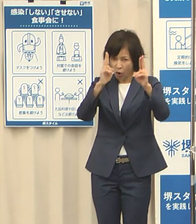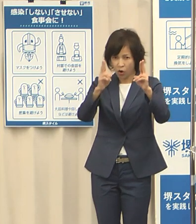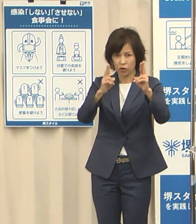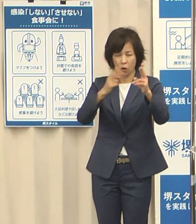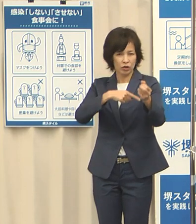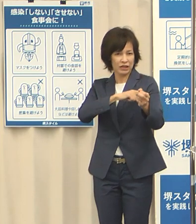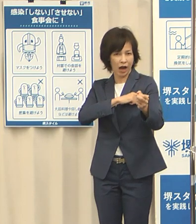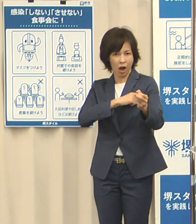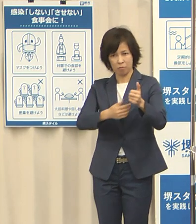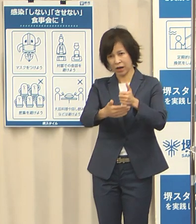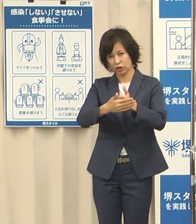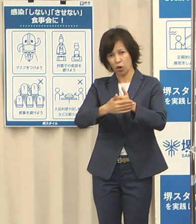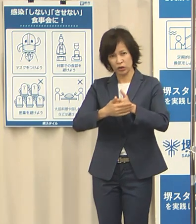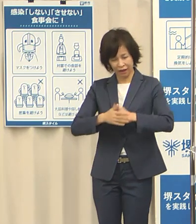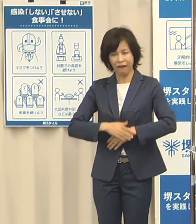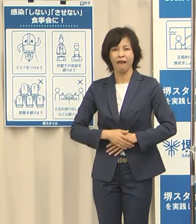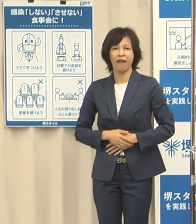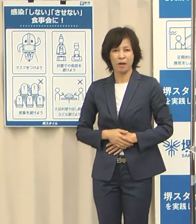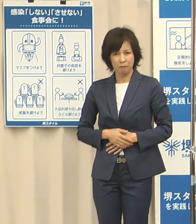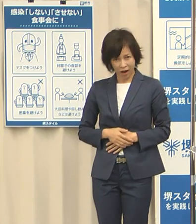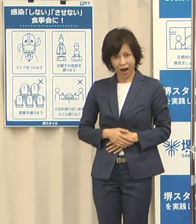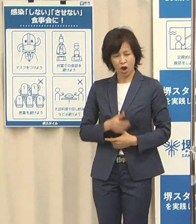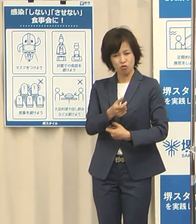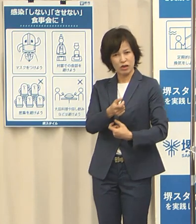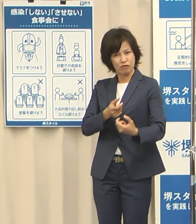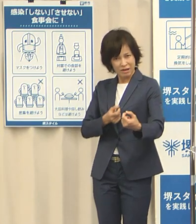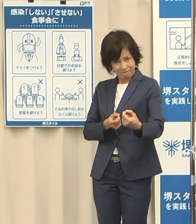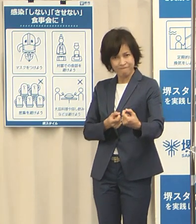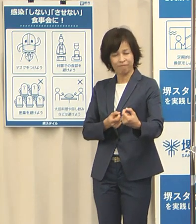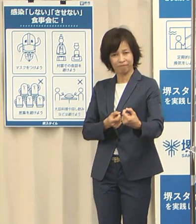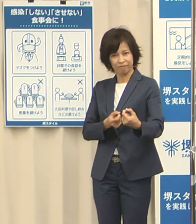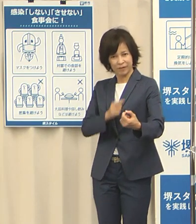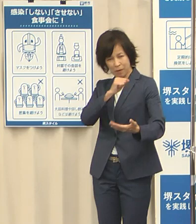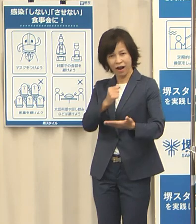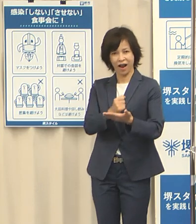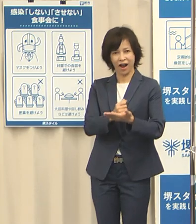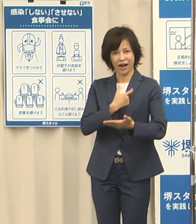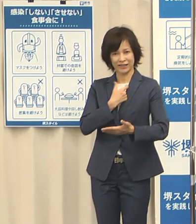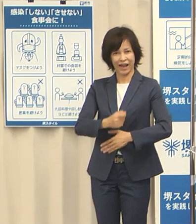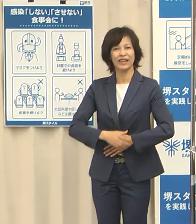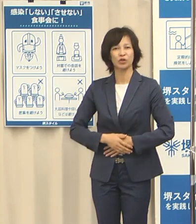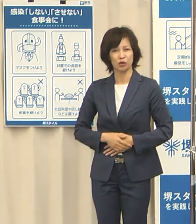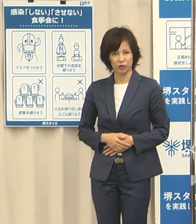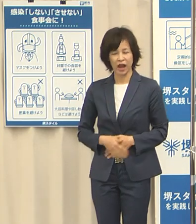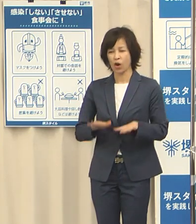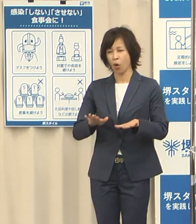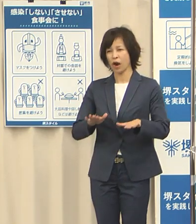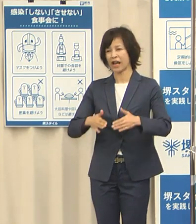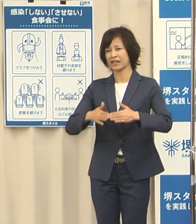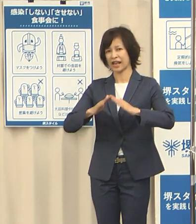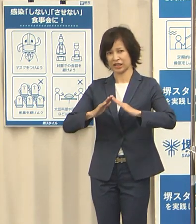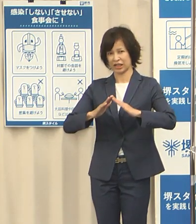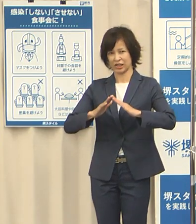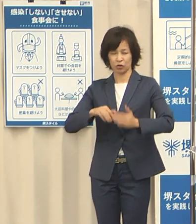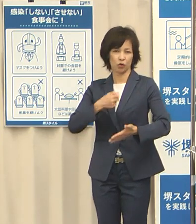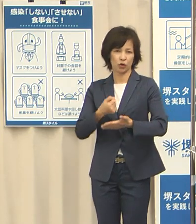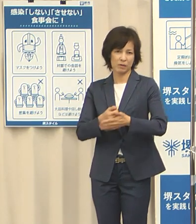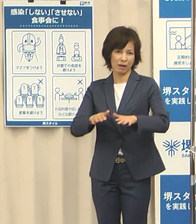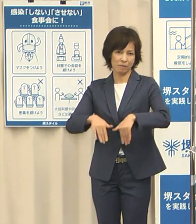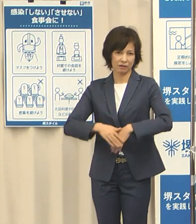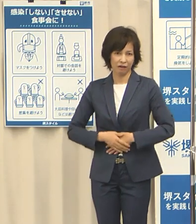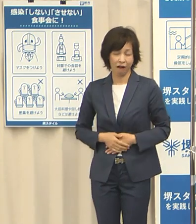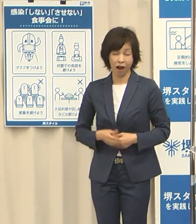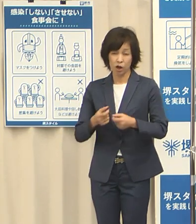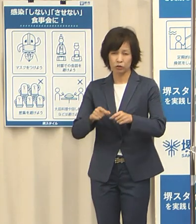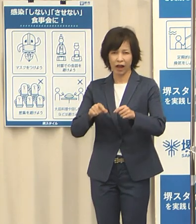ィンウィンの関係を作りたいという意味でこのコネクテデスクというものを今回設置をすることになりました。具